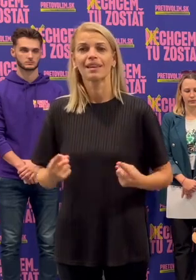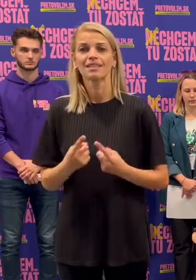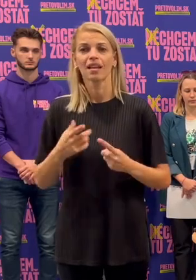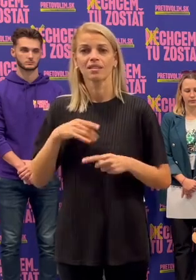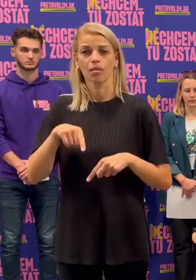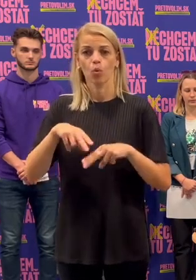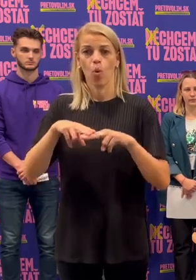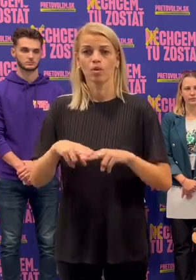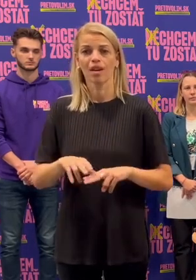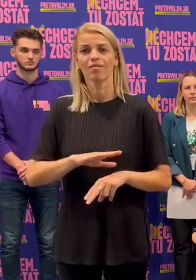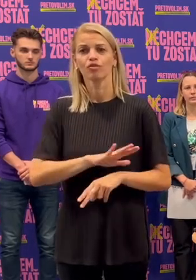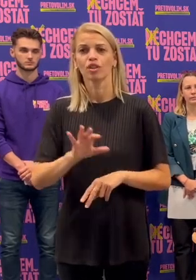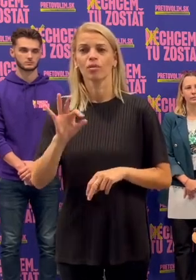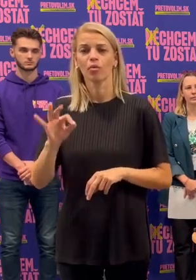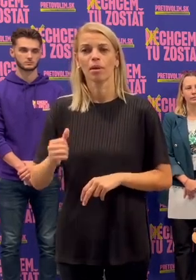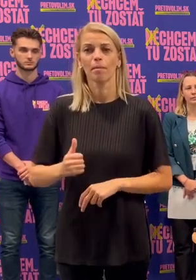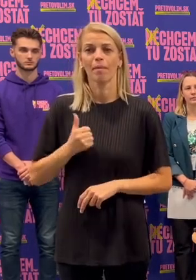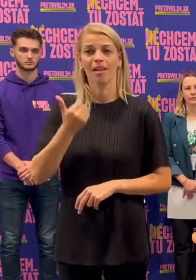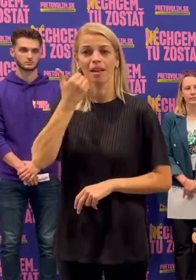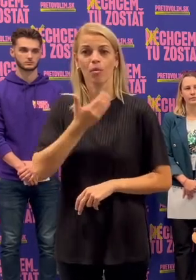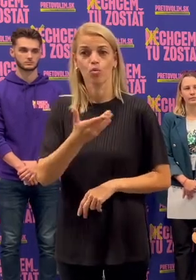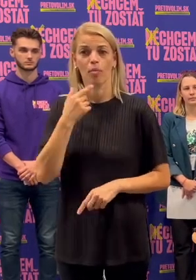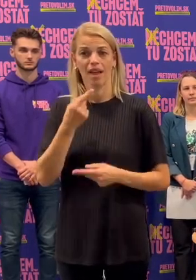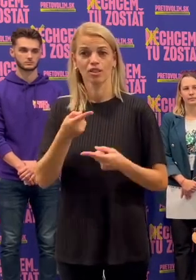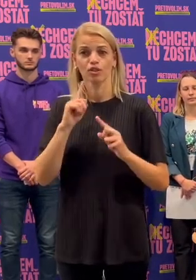zostať a všetkým dobrým mladým ľuďom na